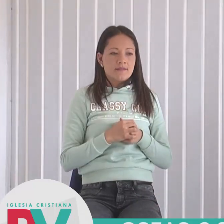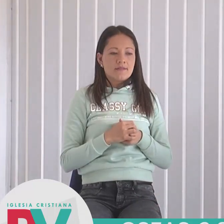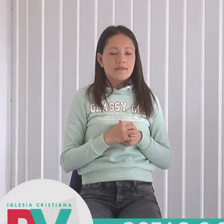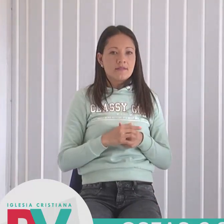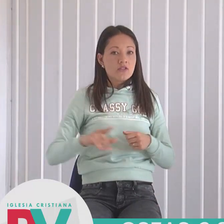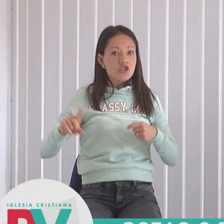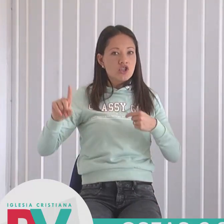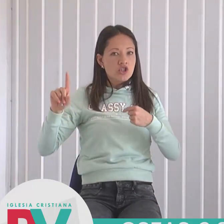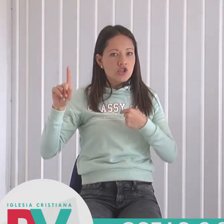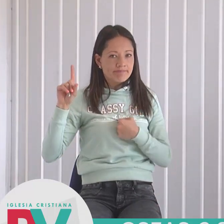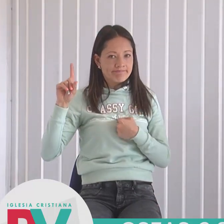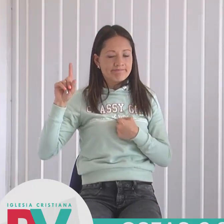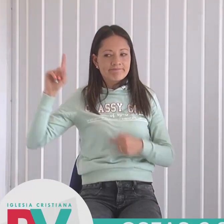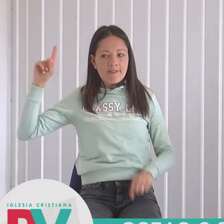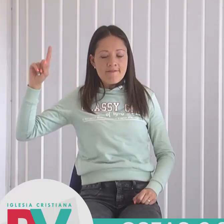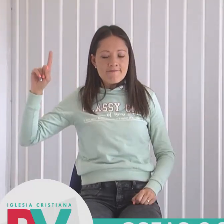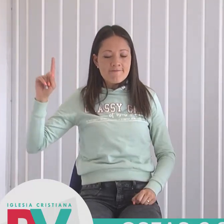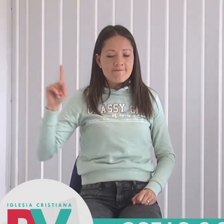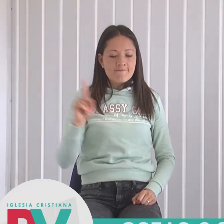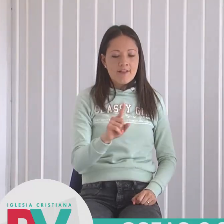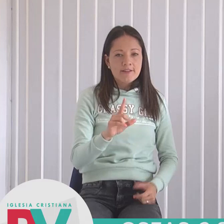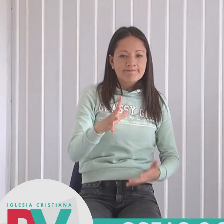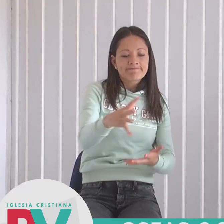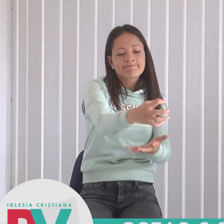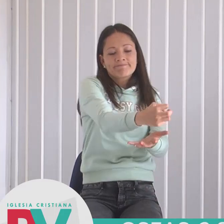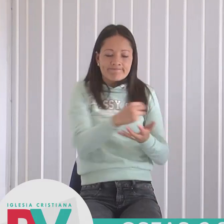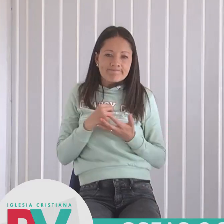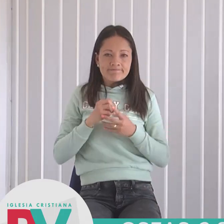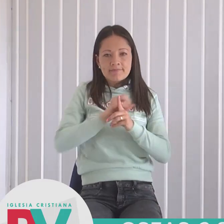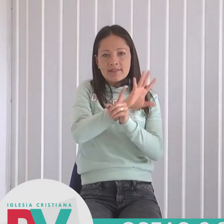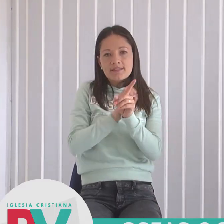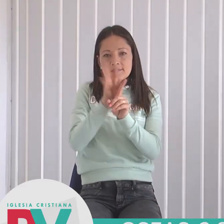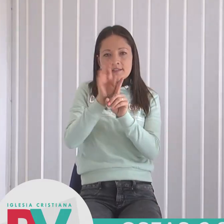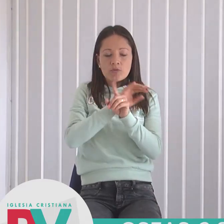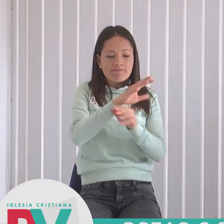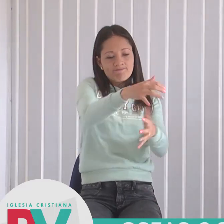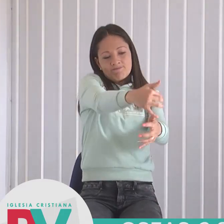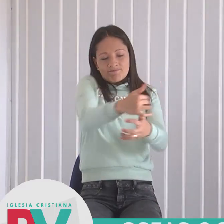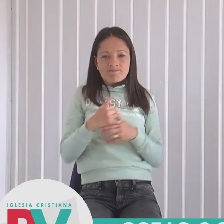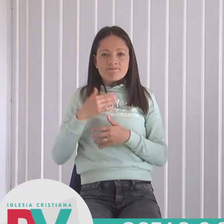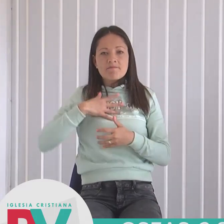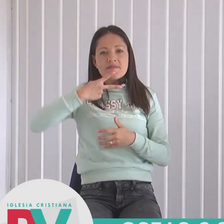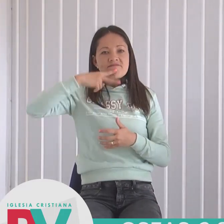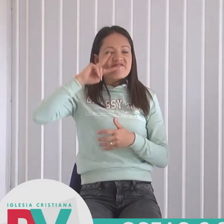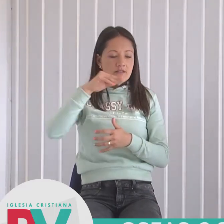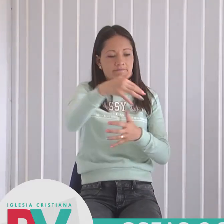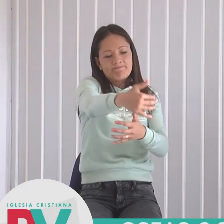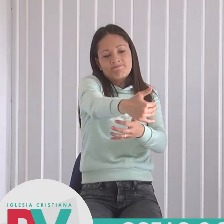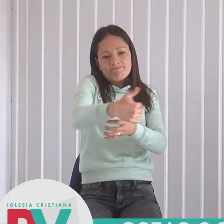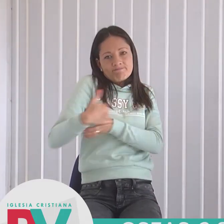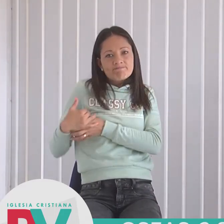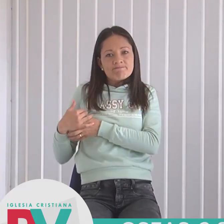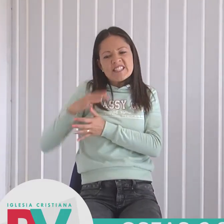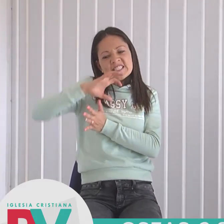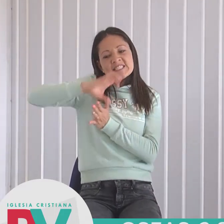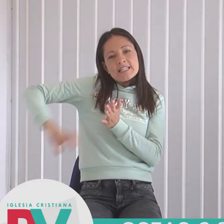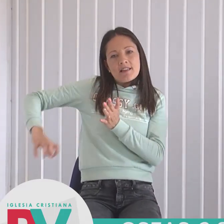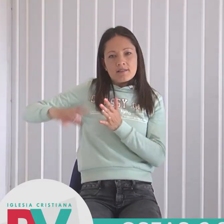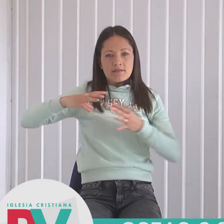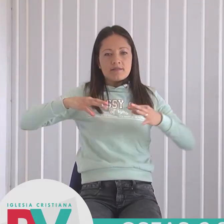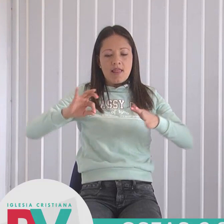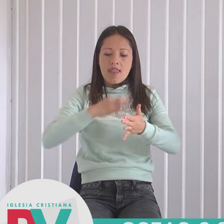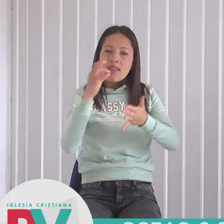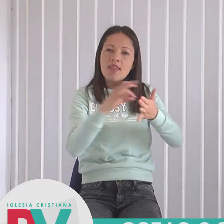yo volveré y tomaré mi trigo a su tiempo y mi vino a su sazón y quitaré mi